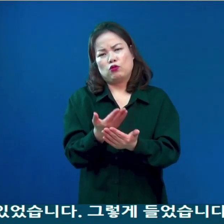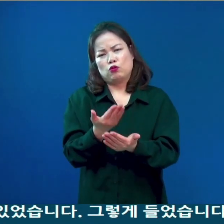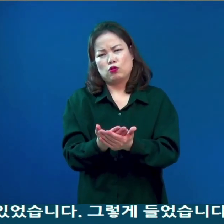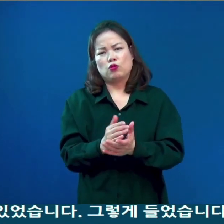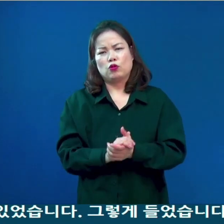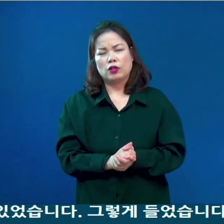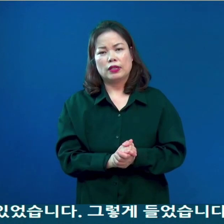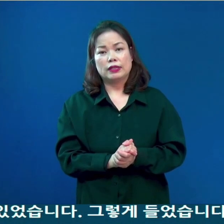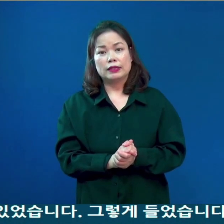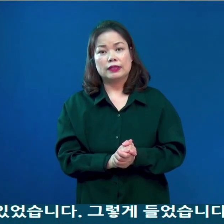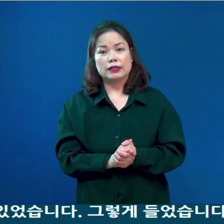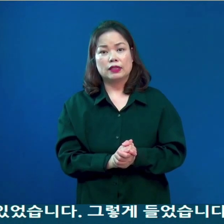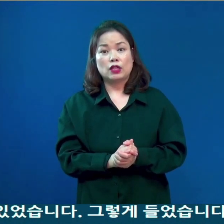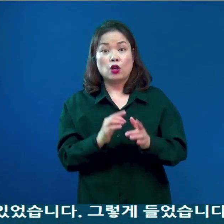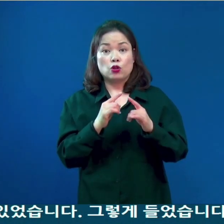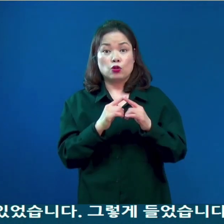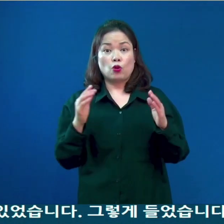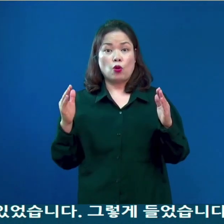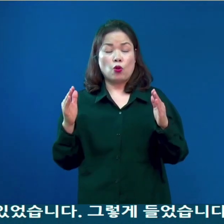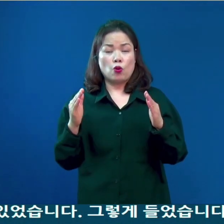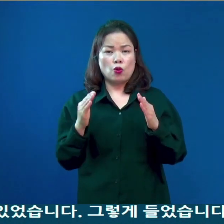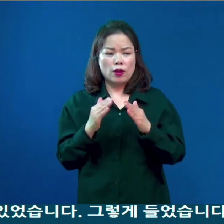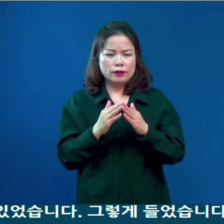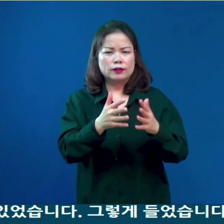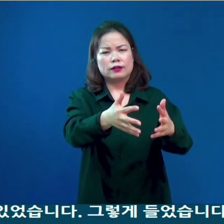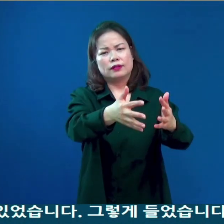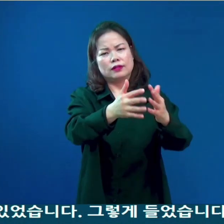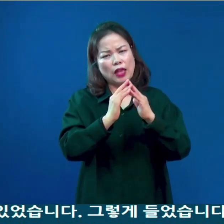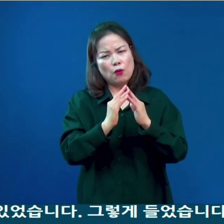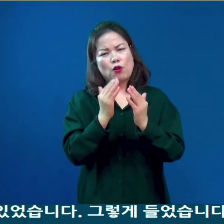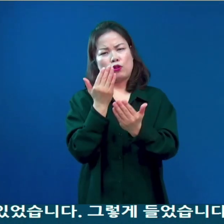그 교회를 세워주십시오.